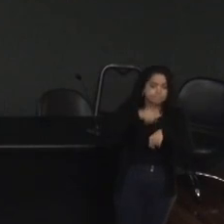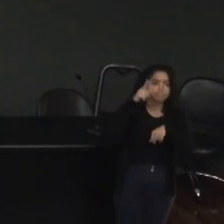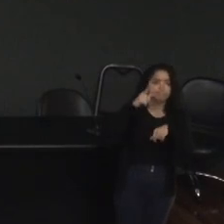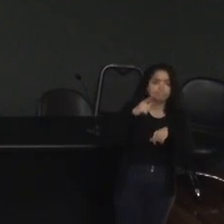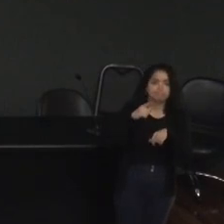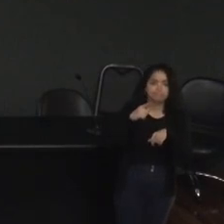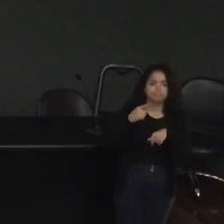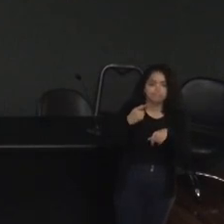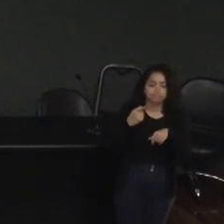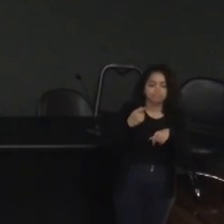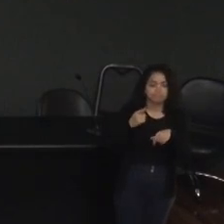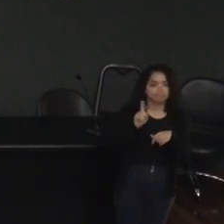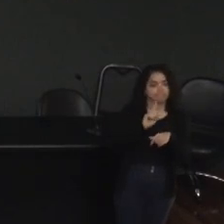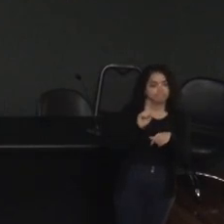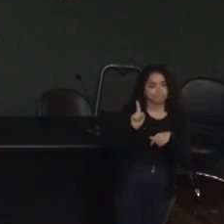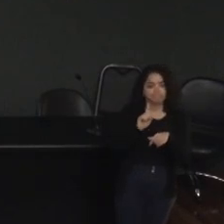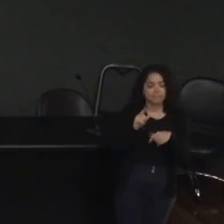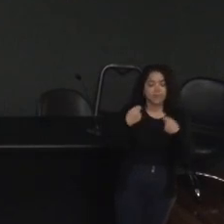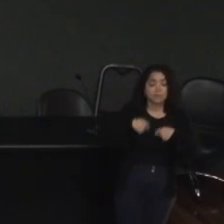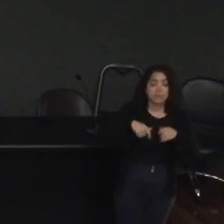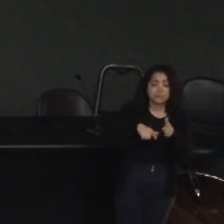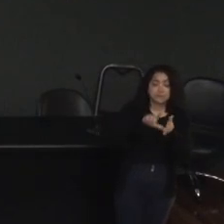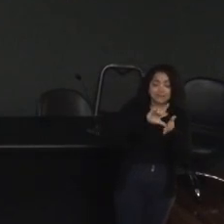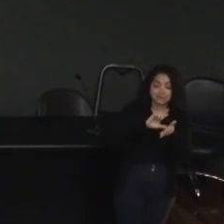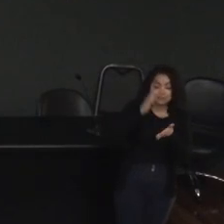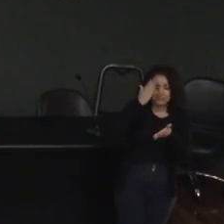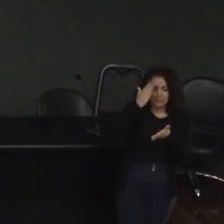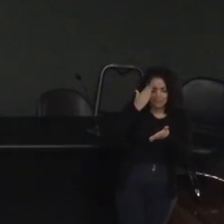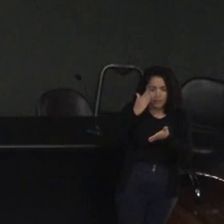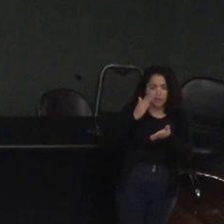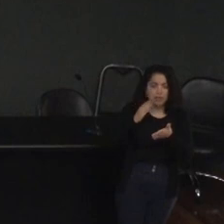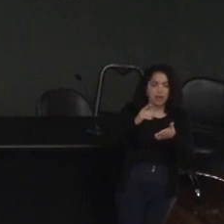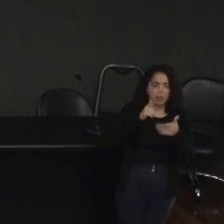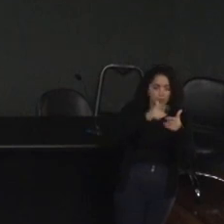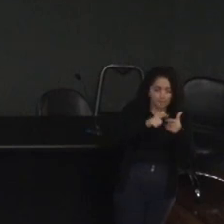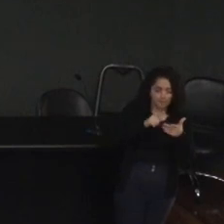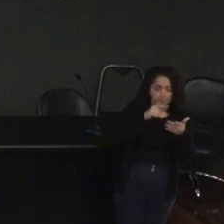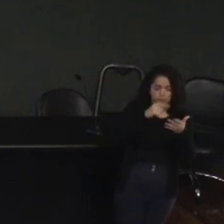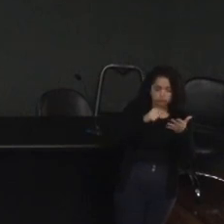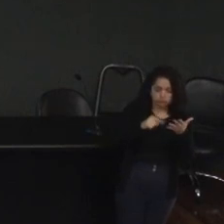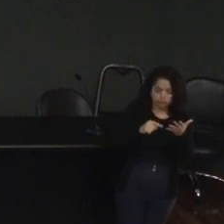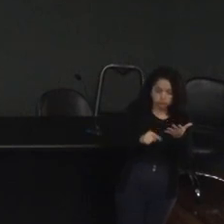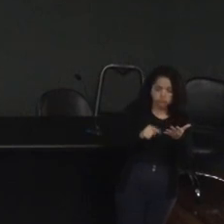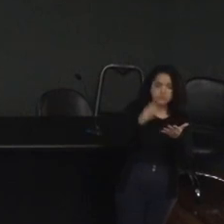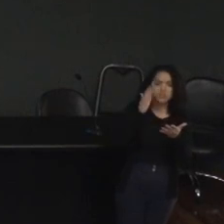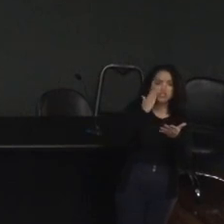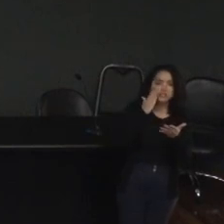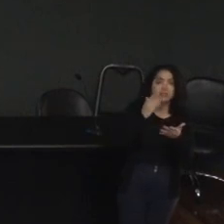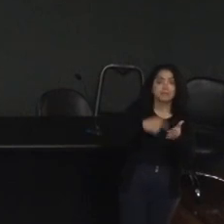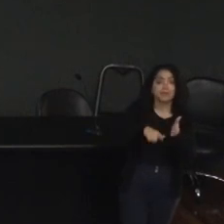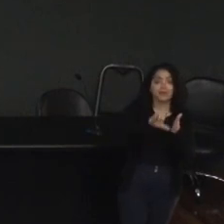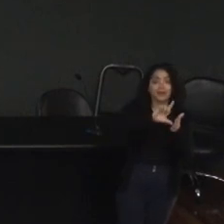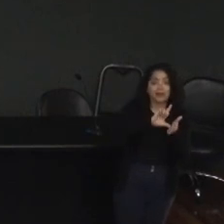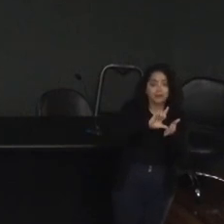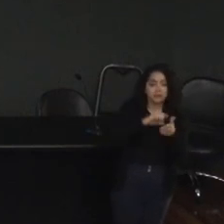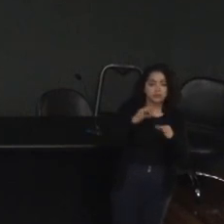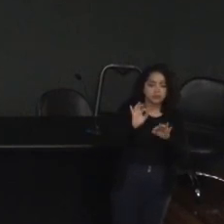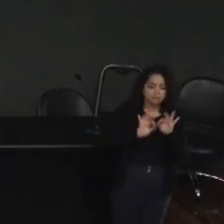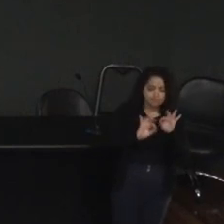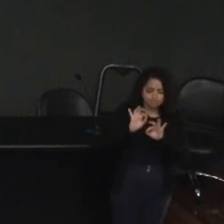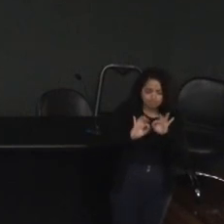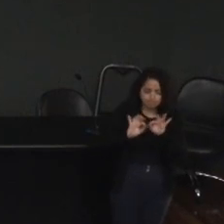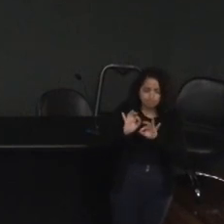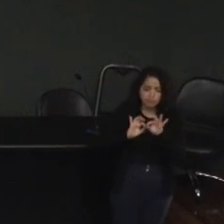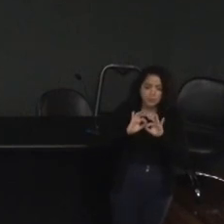sem ter parâmetro para isso você já tem que saber qual é o plano de ação que você vai executar né você já tem que saber o desenho de processo por aquilo